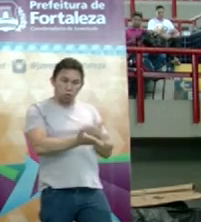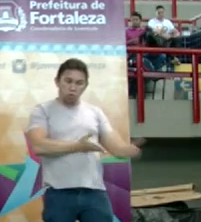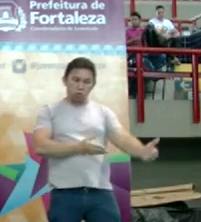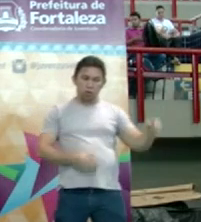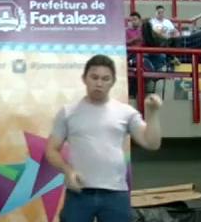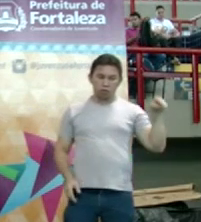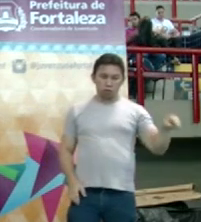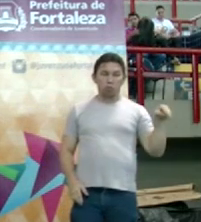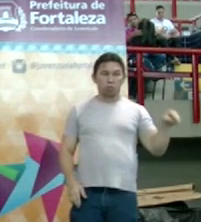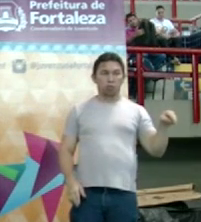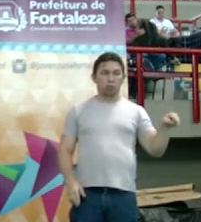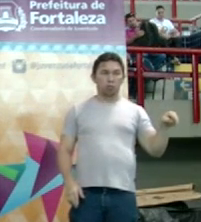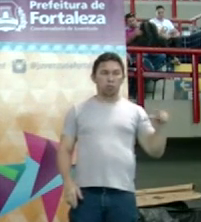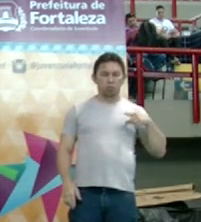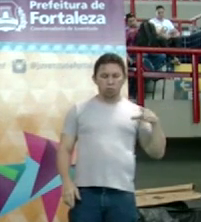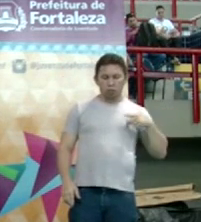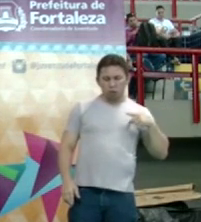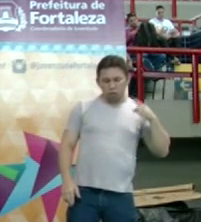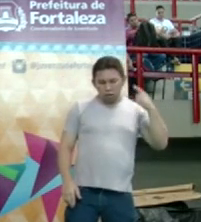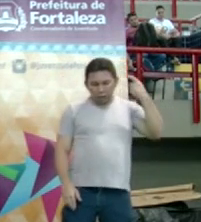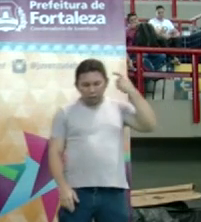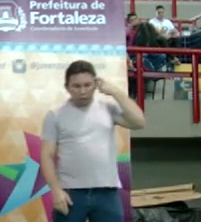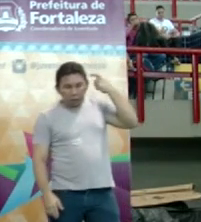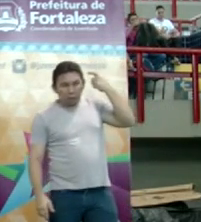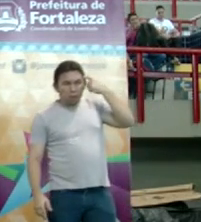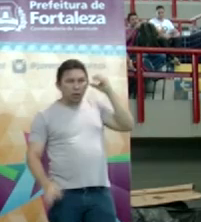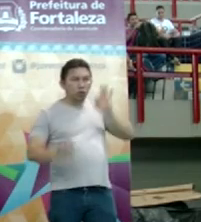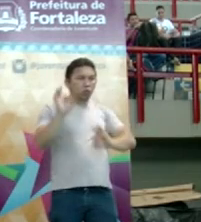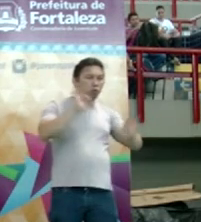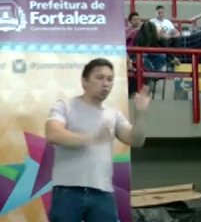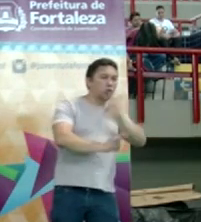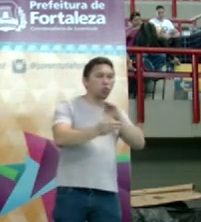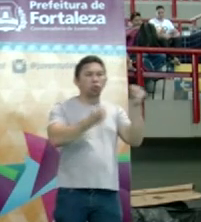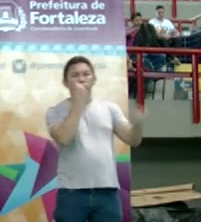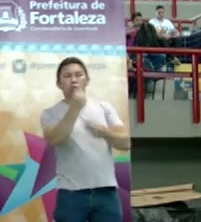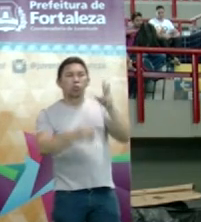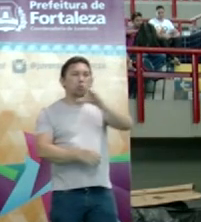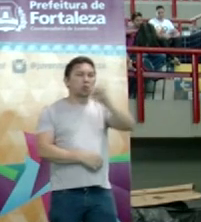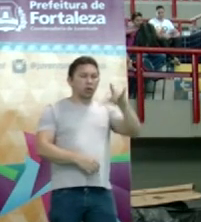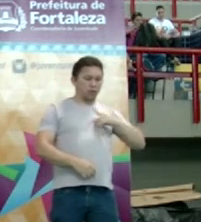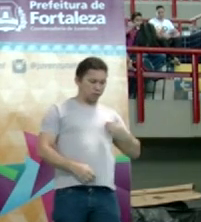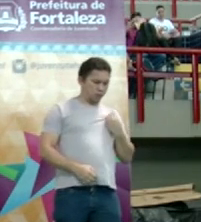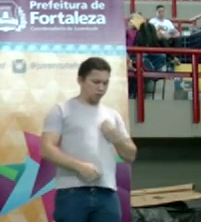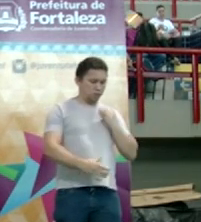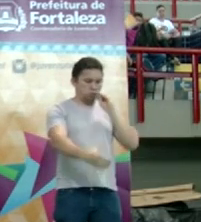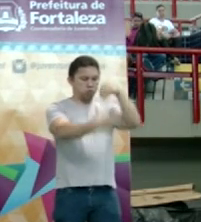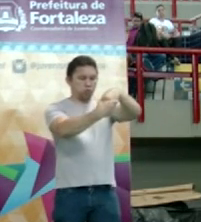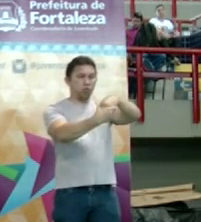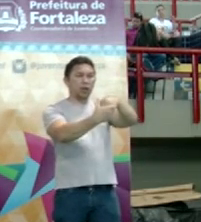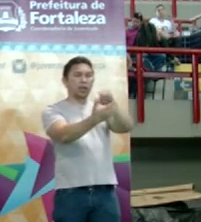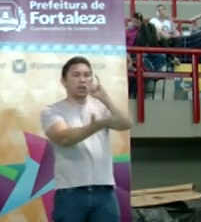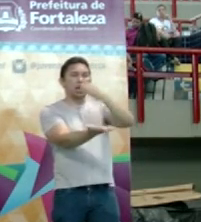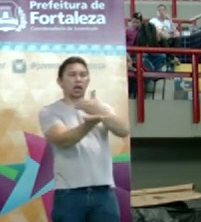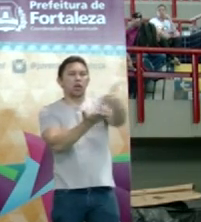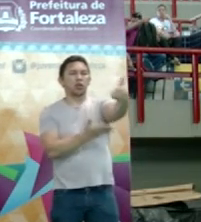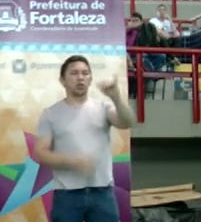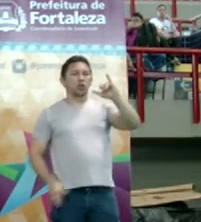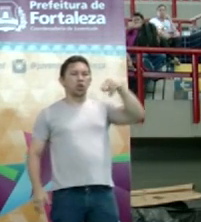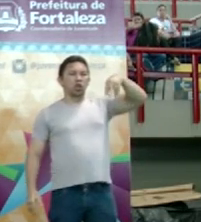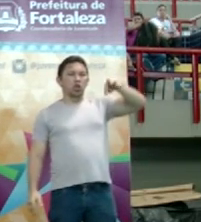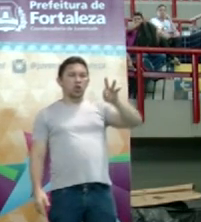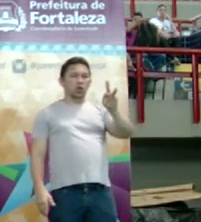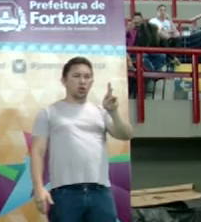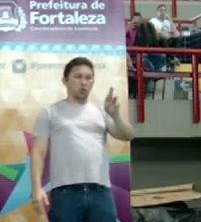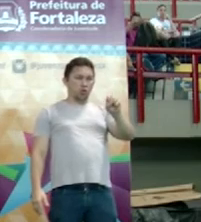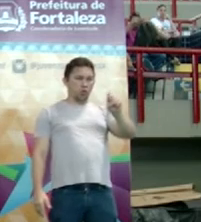meu texto, eu tenho que começar pensando o que é que vai estar dentro da introdução.